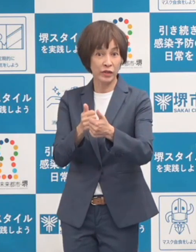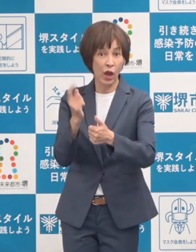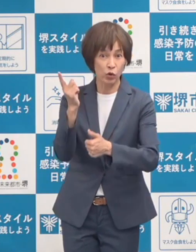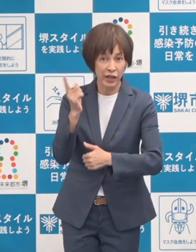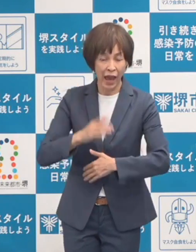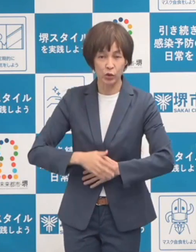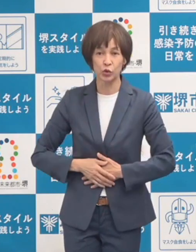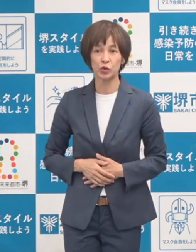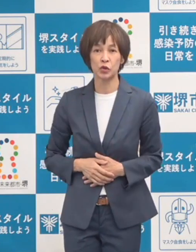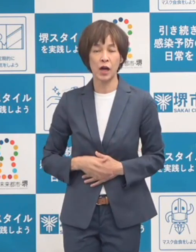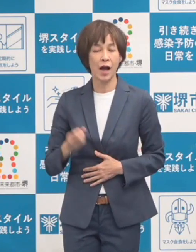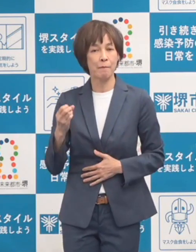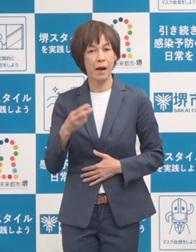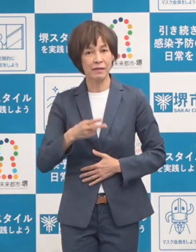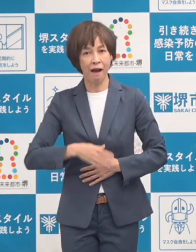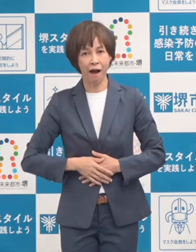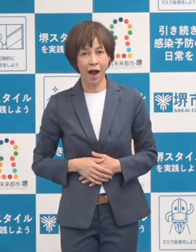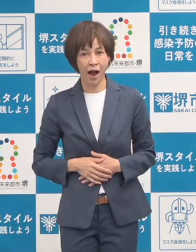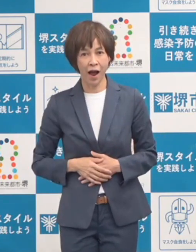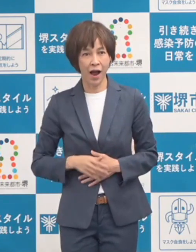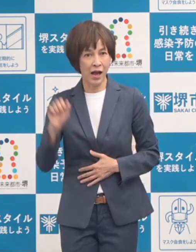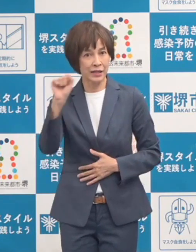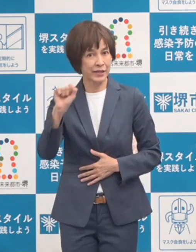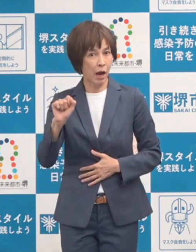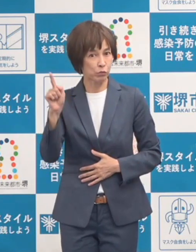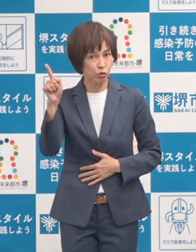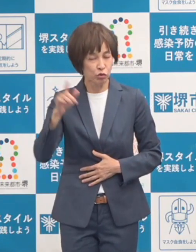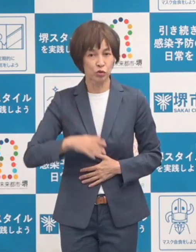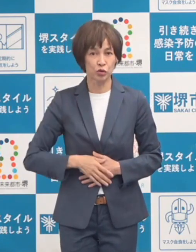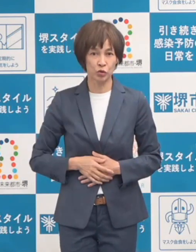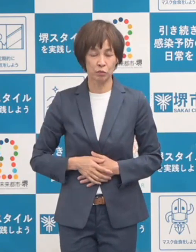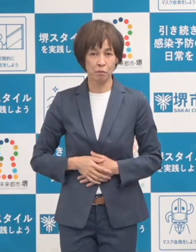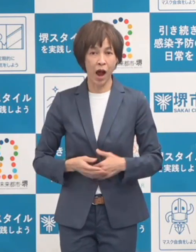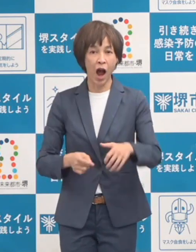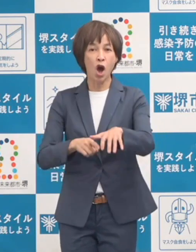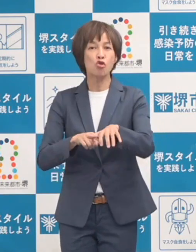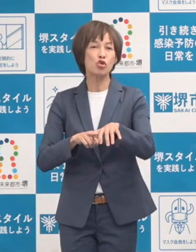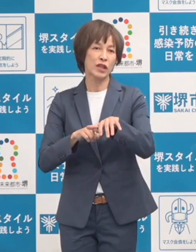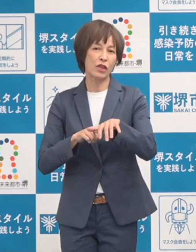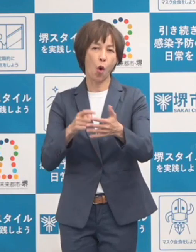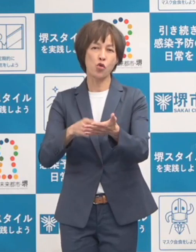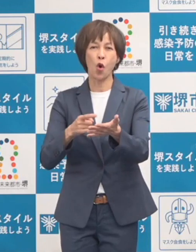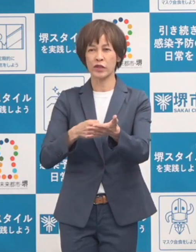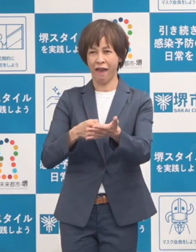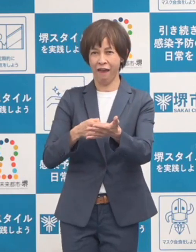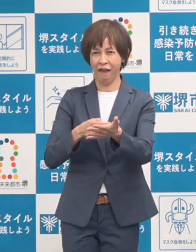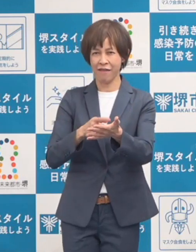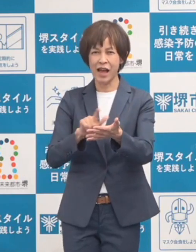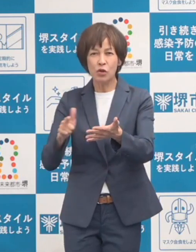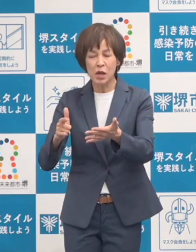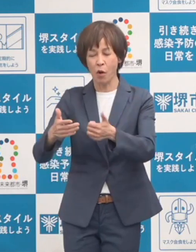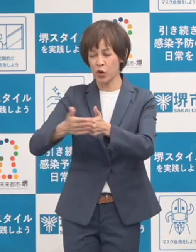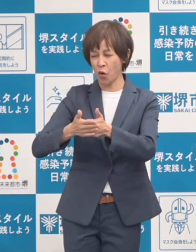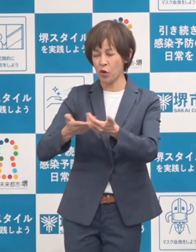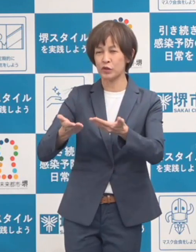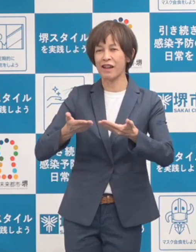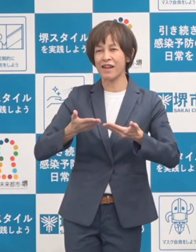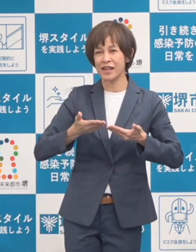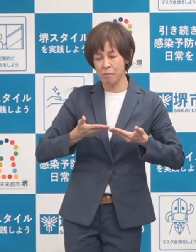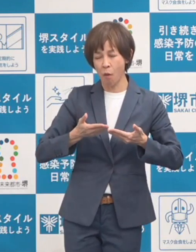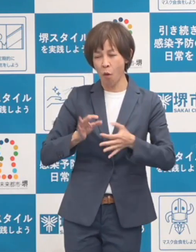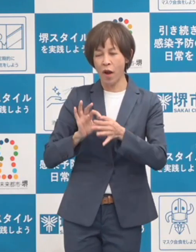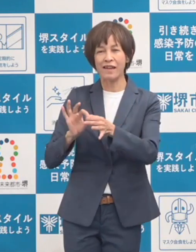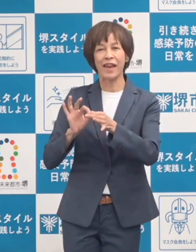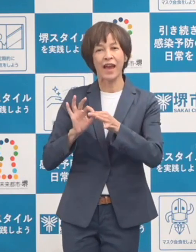し、またシャープふるさと納税等でもですね、大変ご協力をいただきながら堺市とともに連携して進